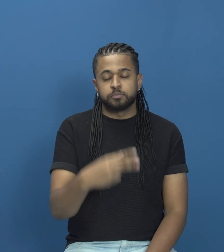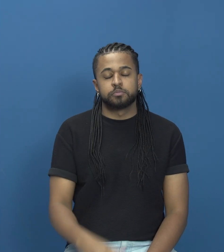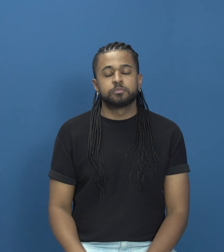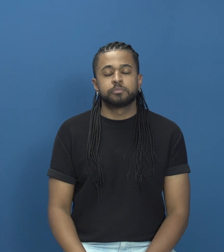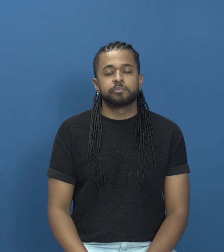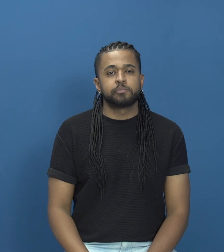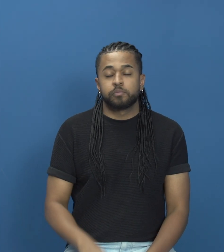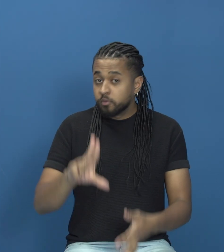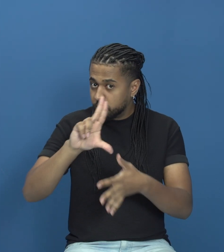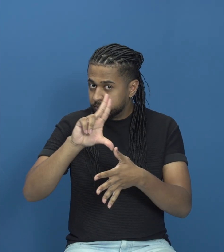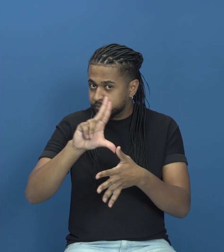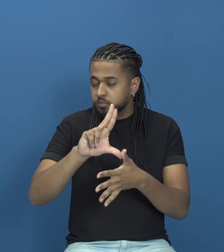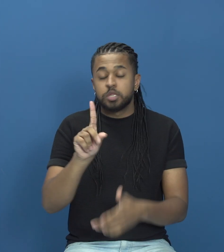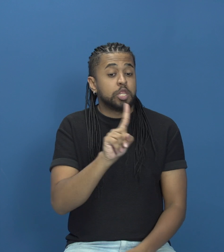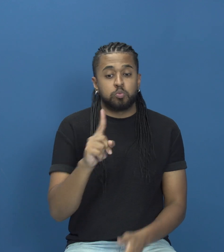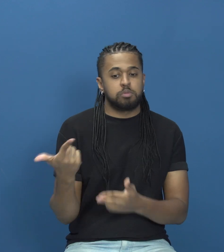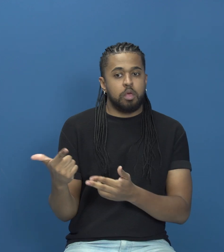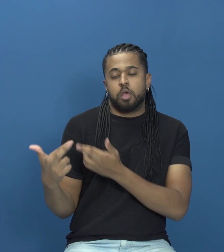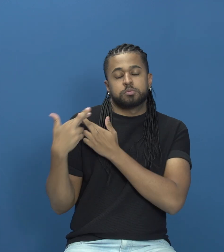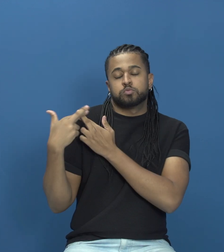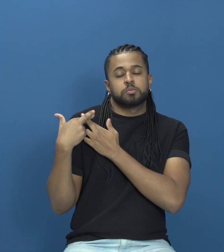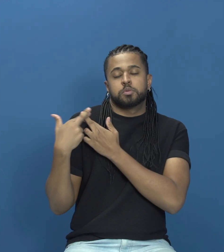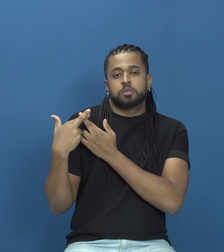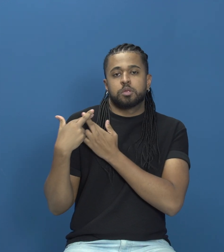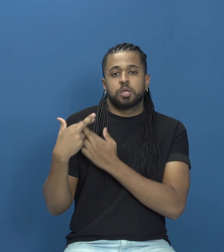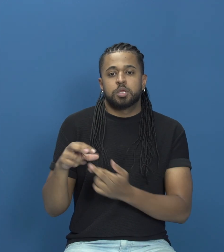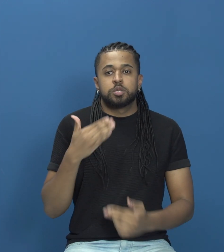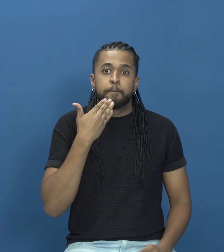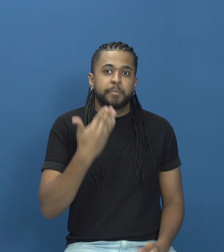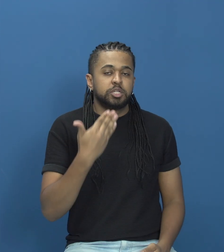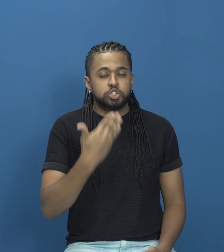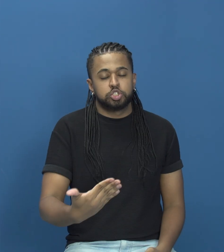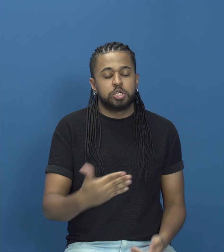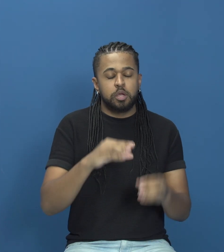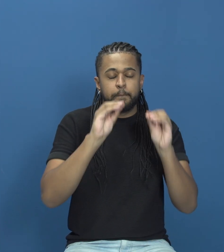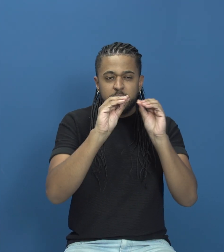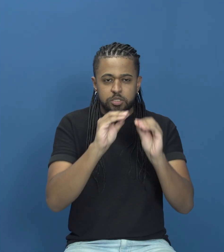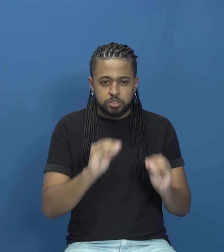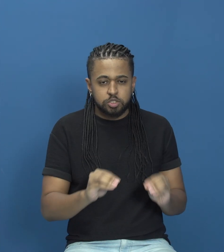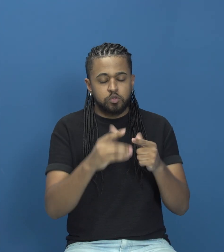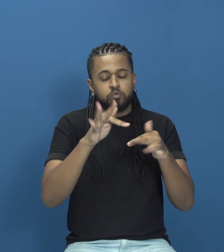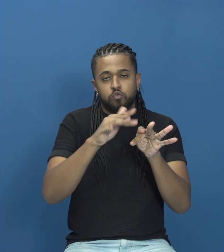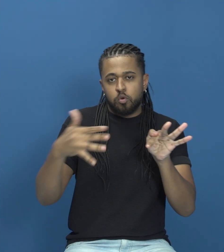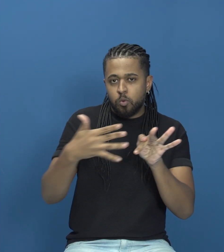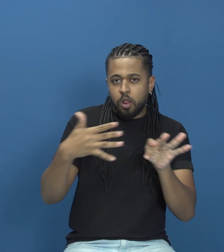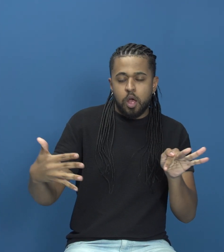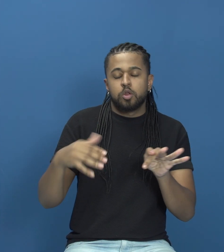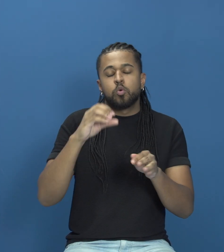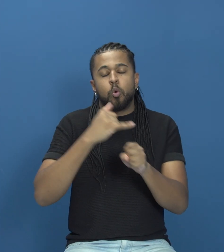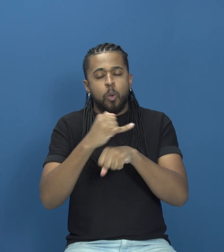16.2. A UNILA não se responsabilizará por solicitações e preenchimentos de formulário